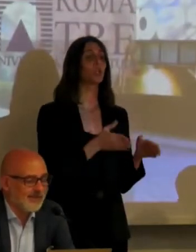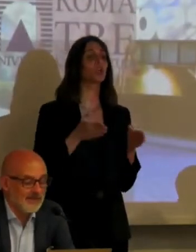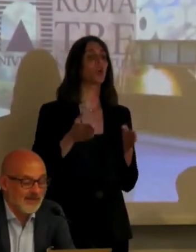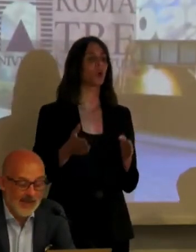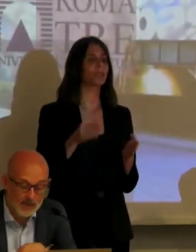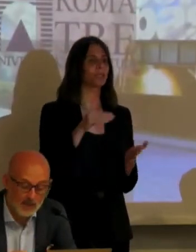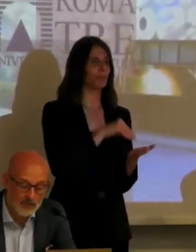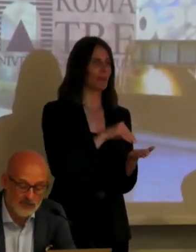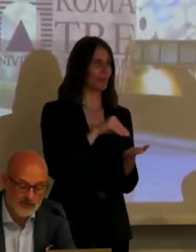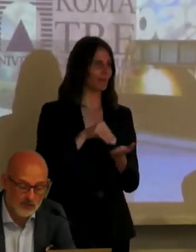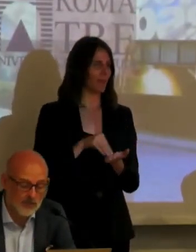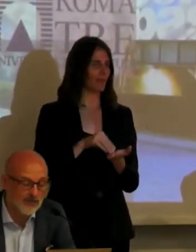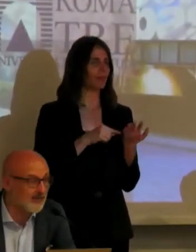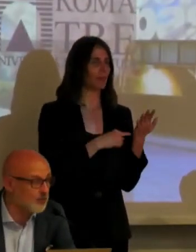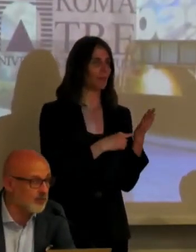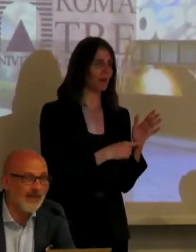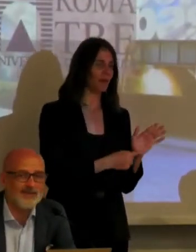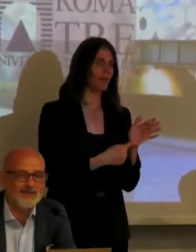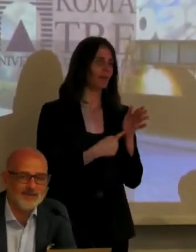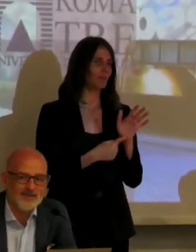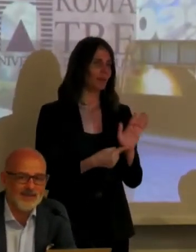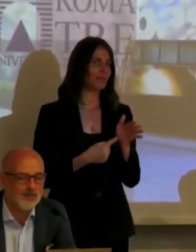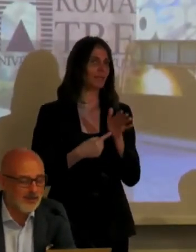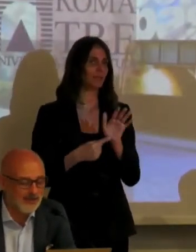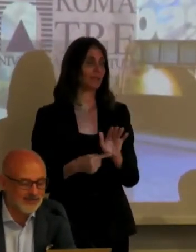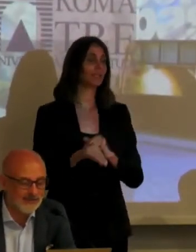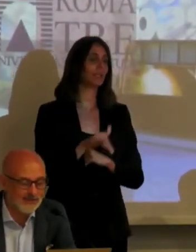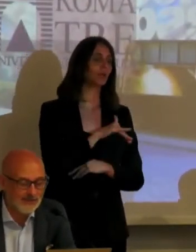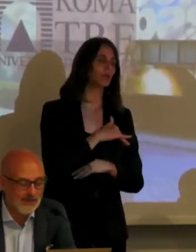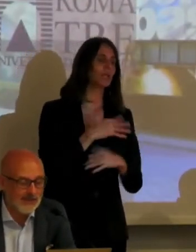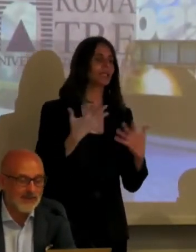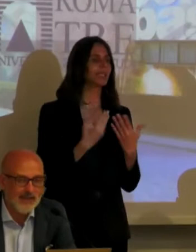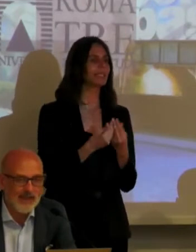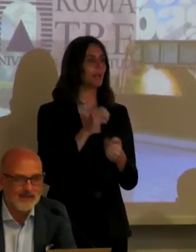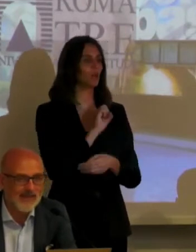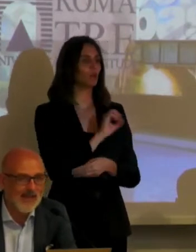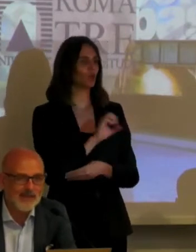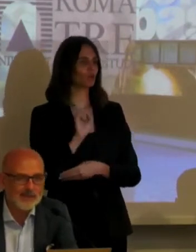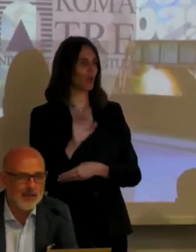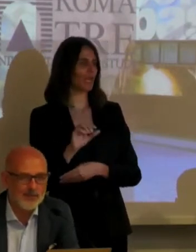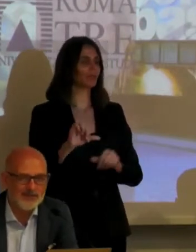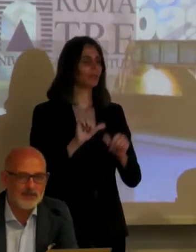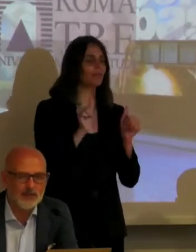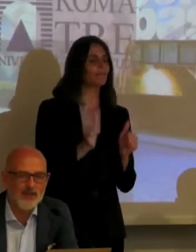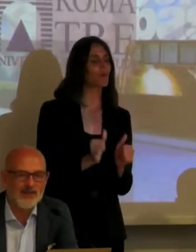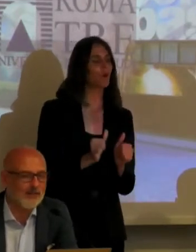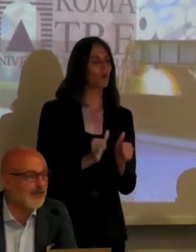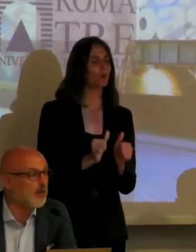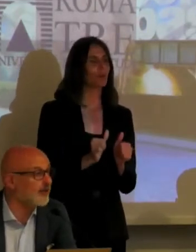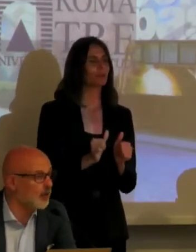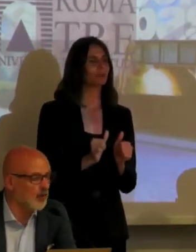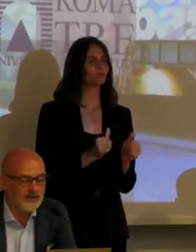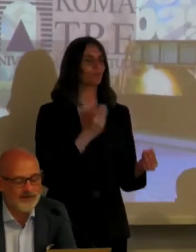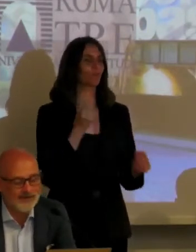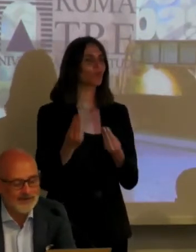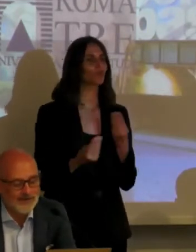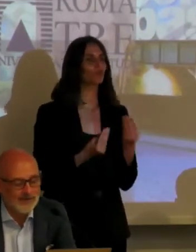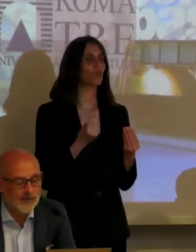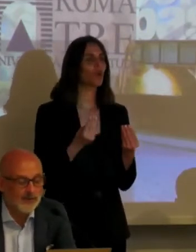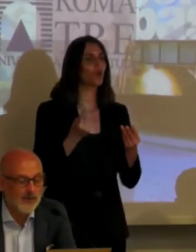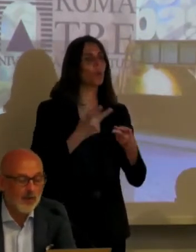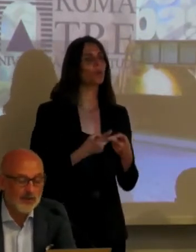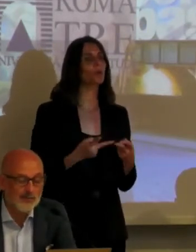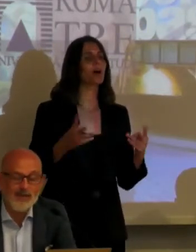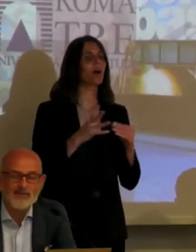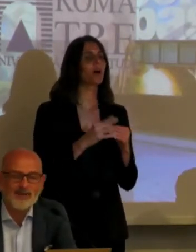e si presenteranno con studenti e docenti in maniera dinamica. Abbiamo pensato di fare dei piccoli talk. Io